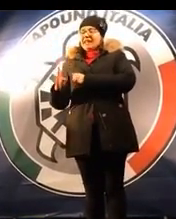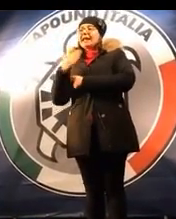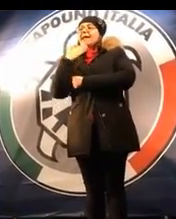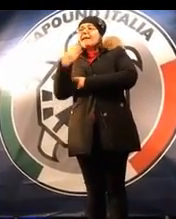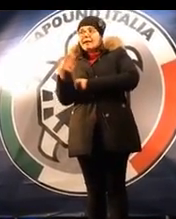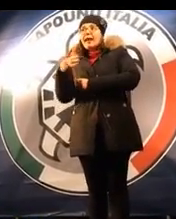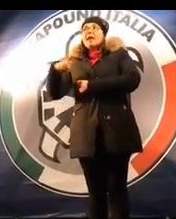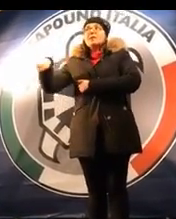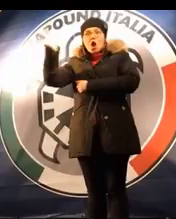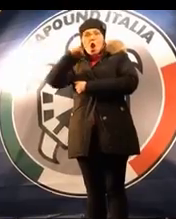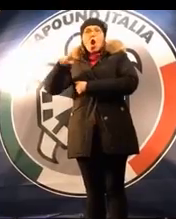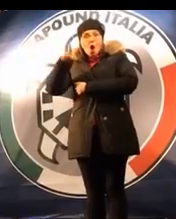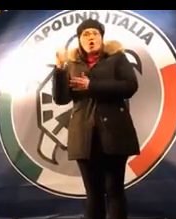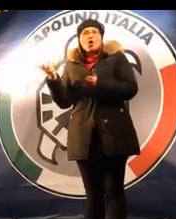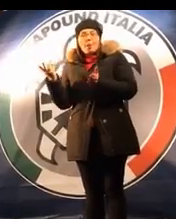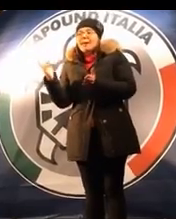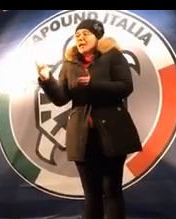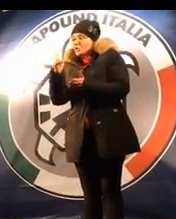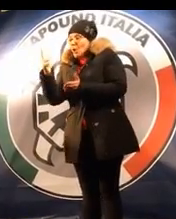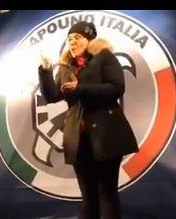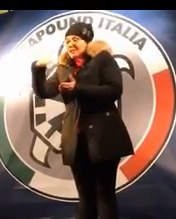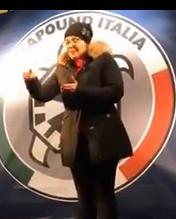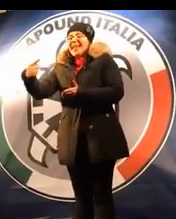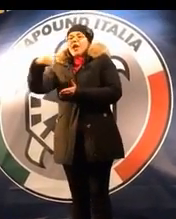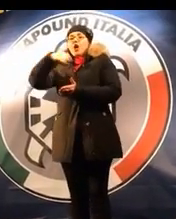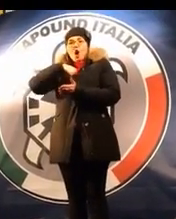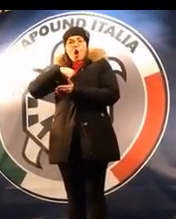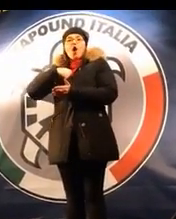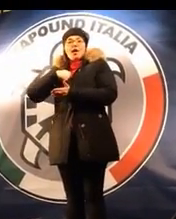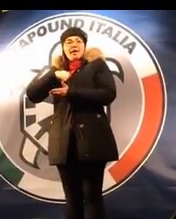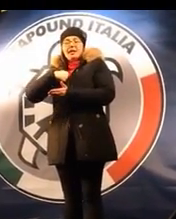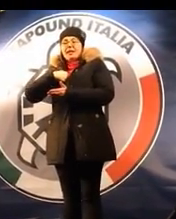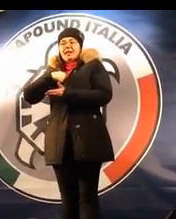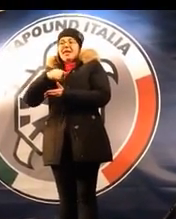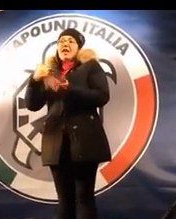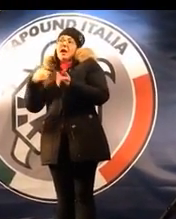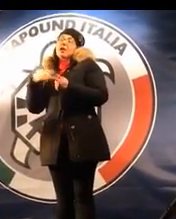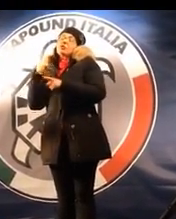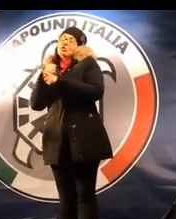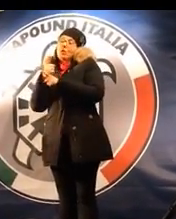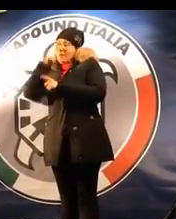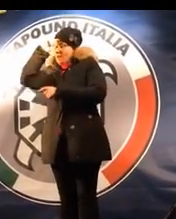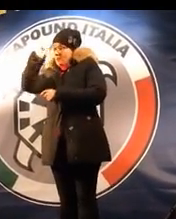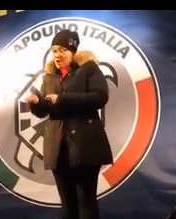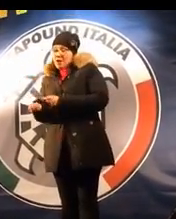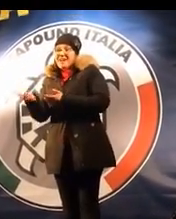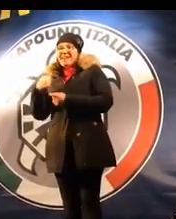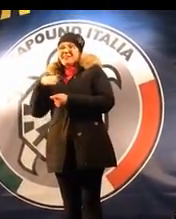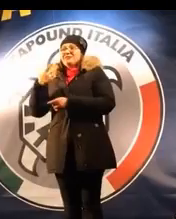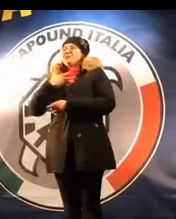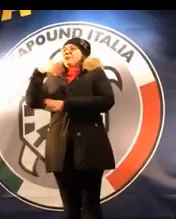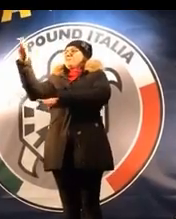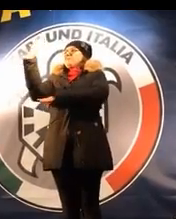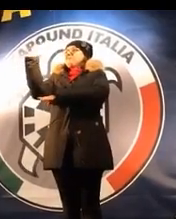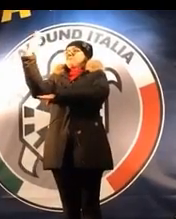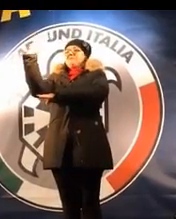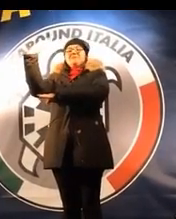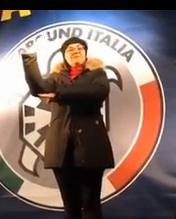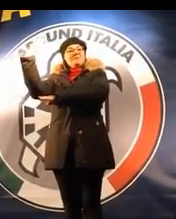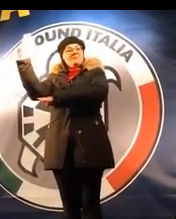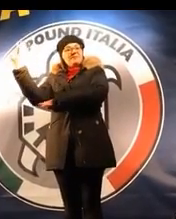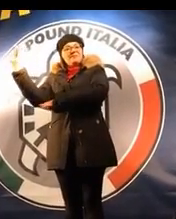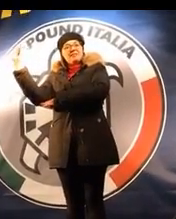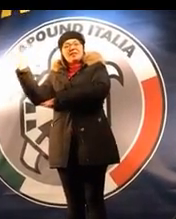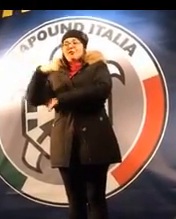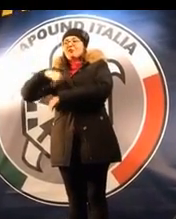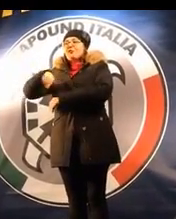eroi, di quei ragazzi, e noi a loro dobbiamo tutto, perché se abbiamo ancora qui una bandiera e se abbiamo ancora la facoltà di